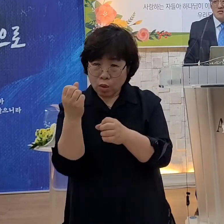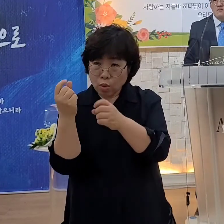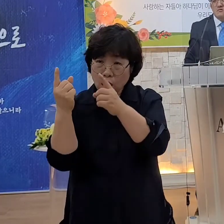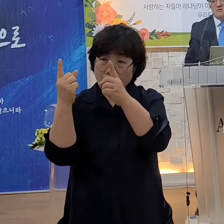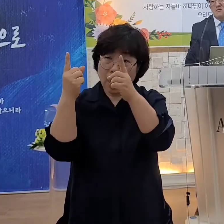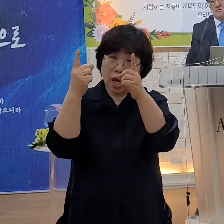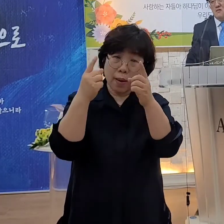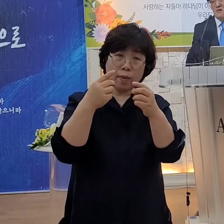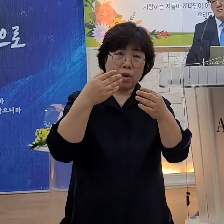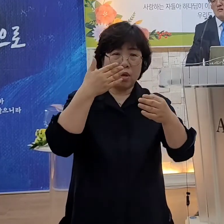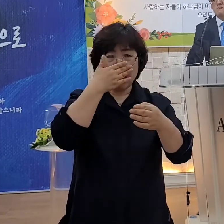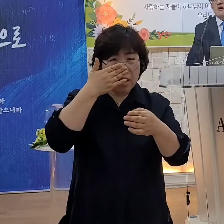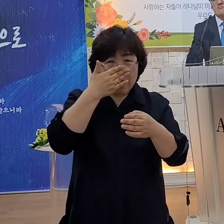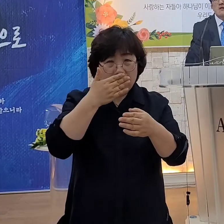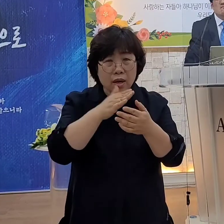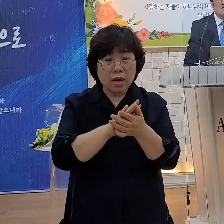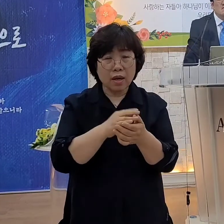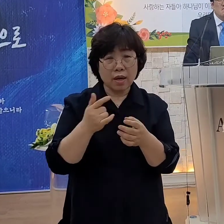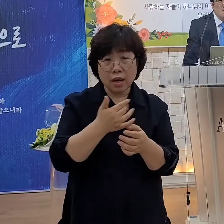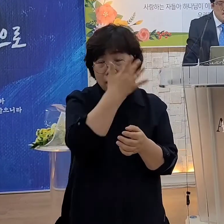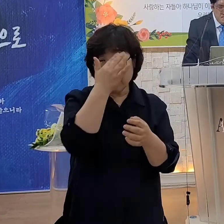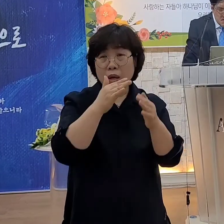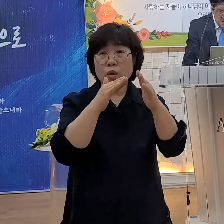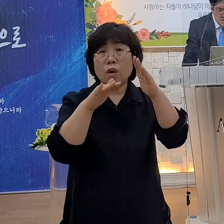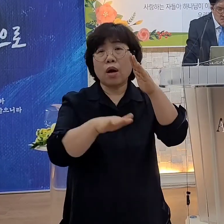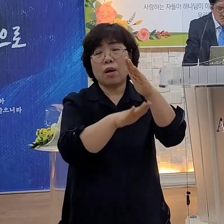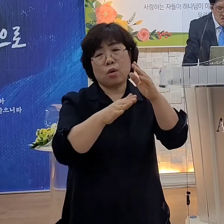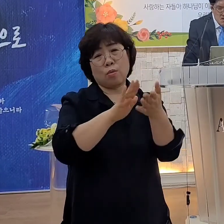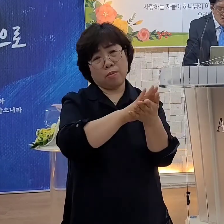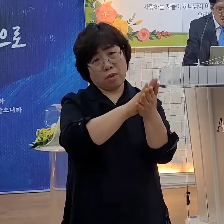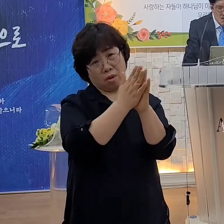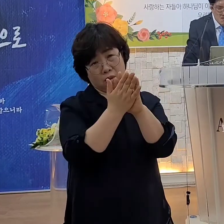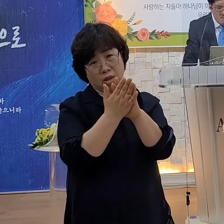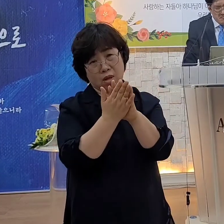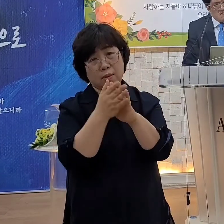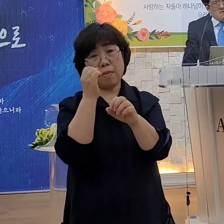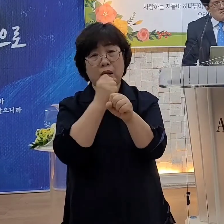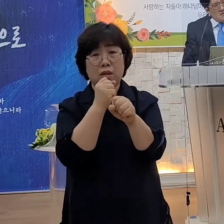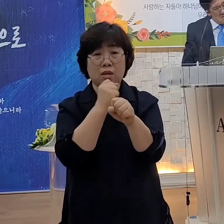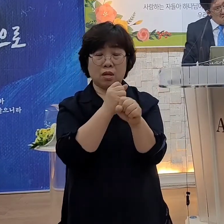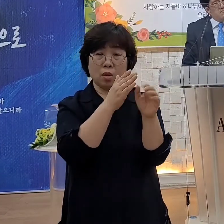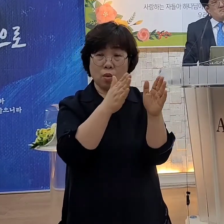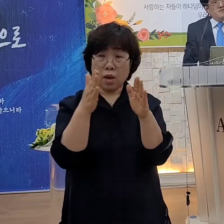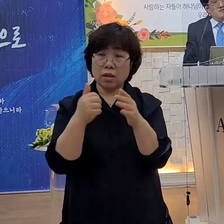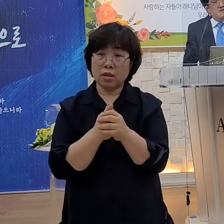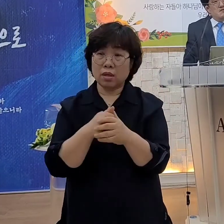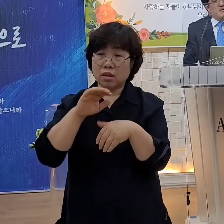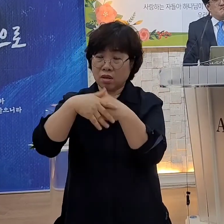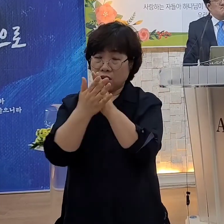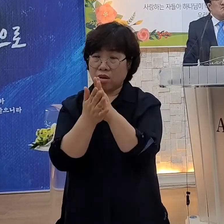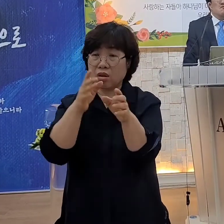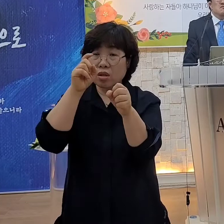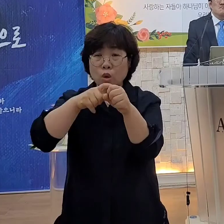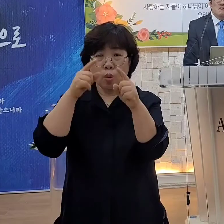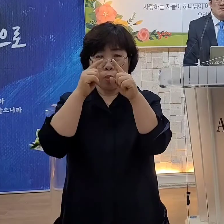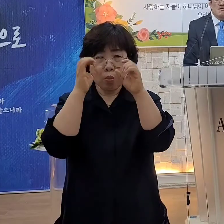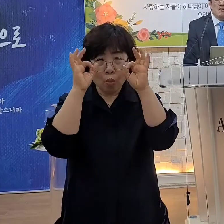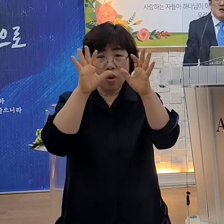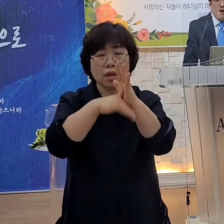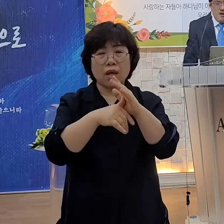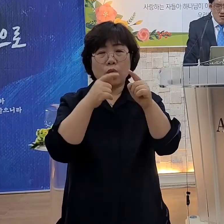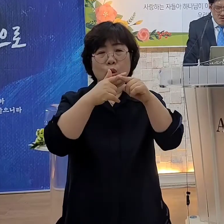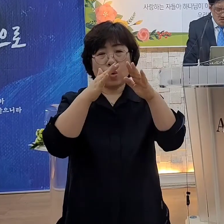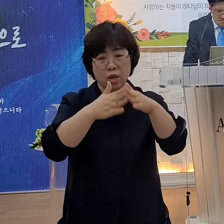이게 다듬어져서 나중에 아름다운 과정으로 변해가는 것이다. 이게 우리가 성경적으로 보면 바로 교회를 세우기